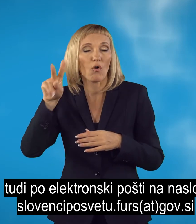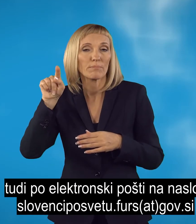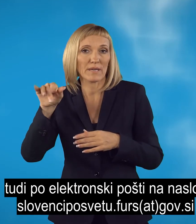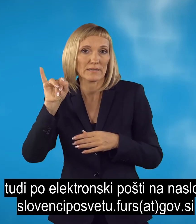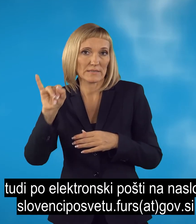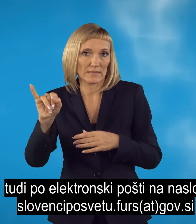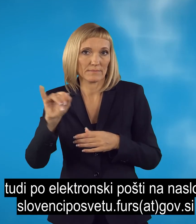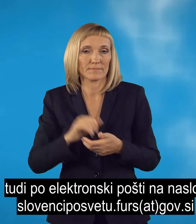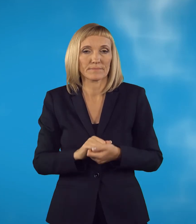slovenciposvetu.furs@gov.si